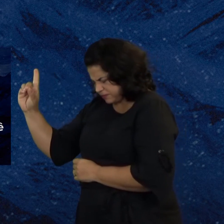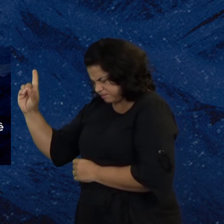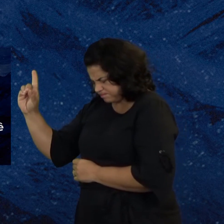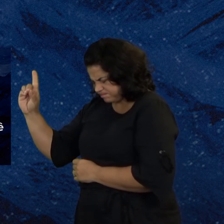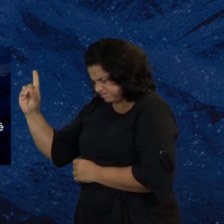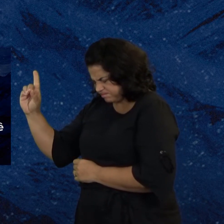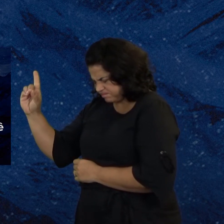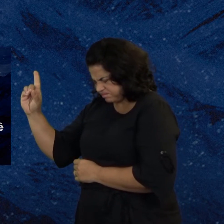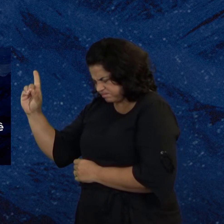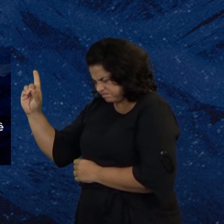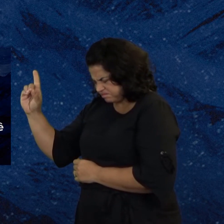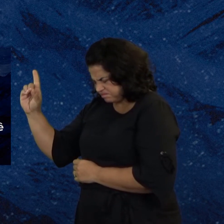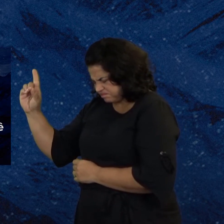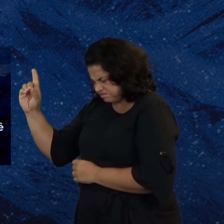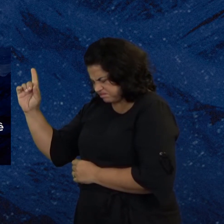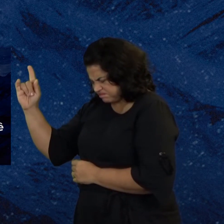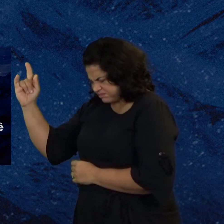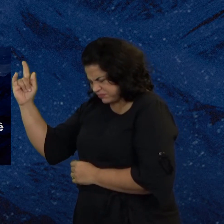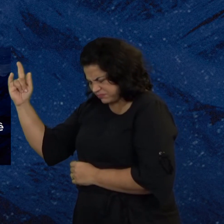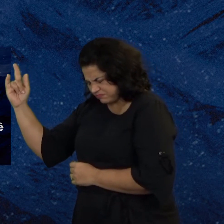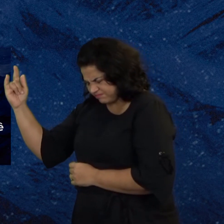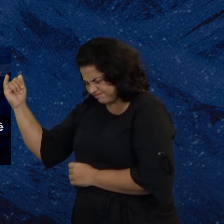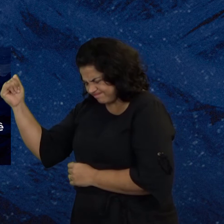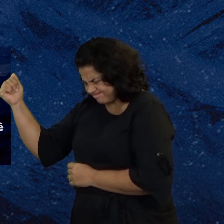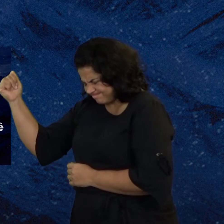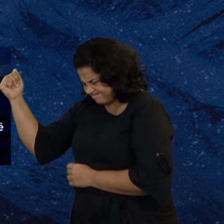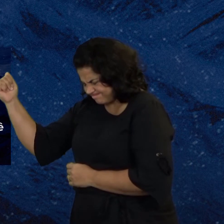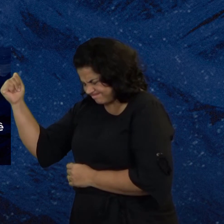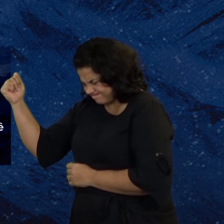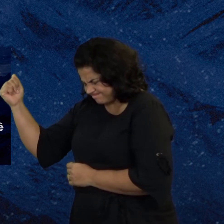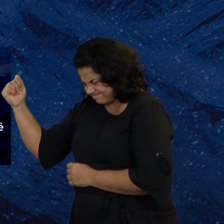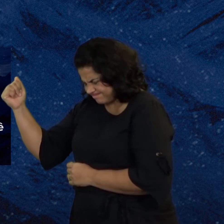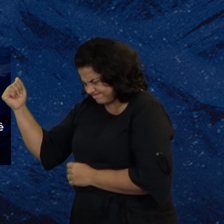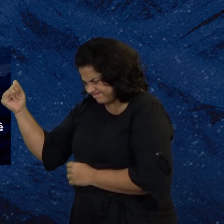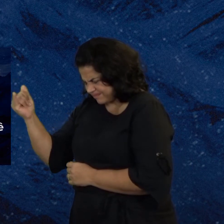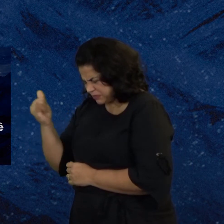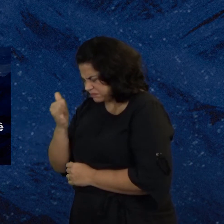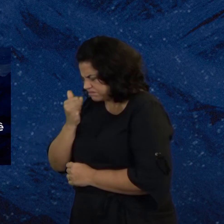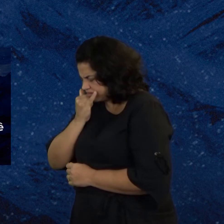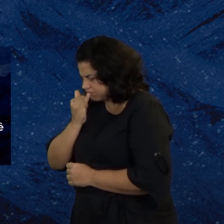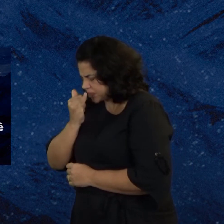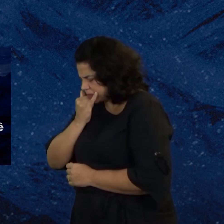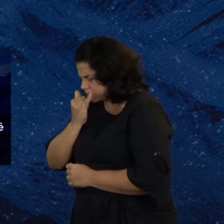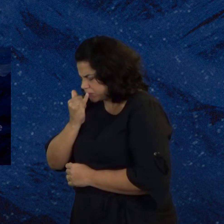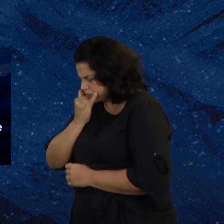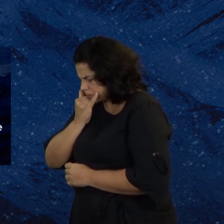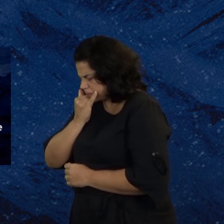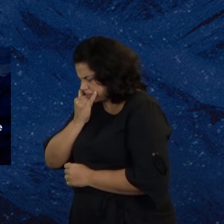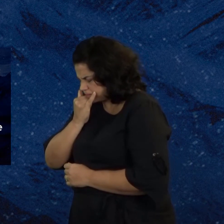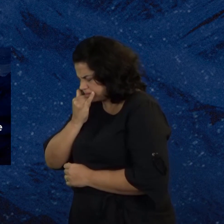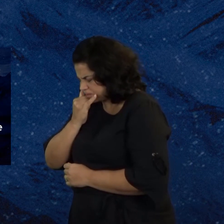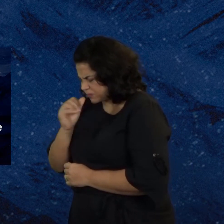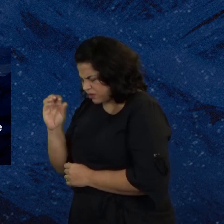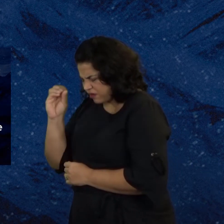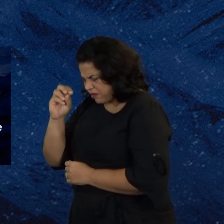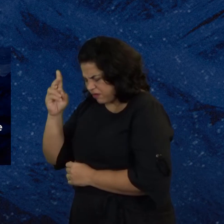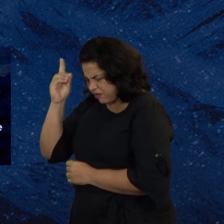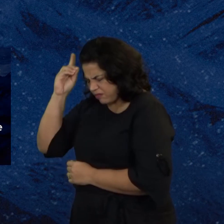sê propício a mim, pecador. Ó